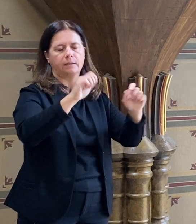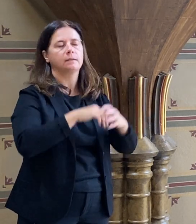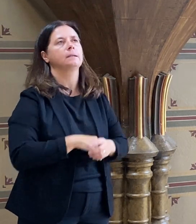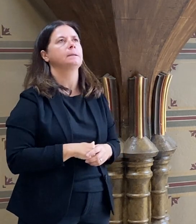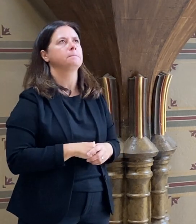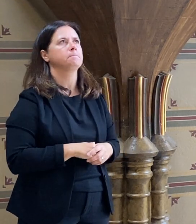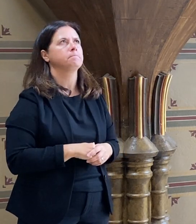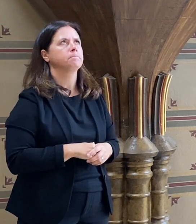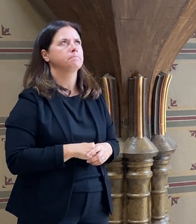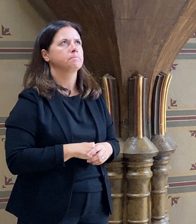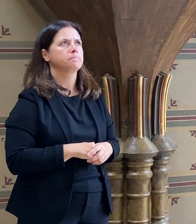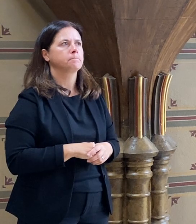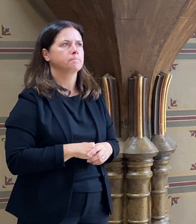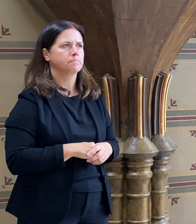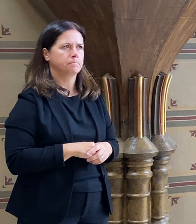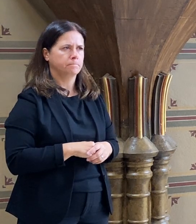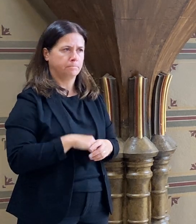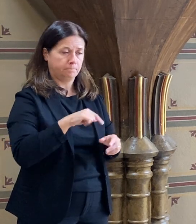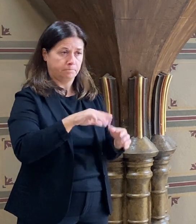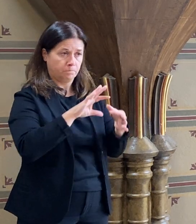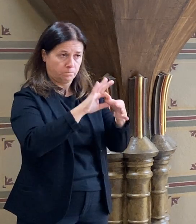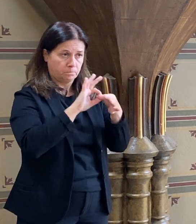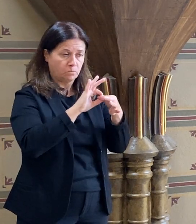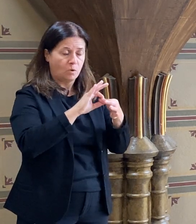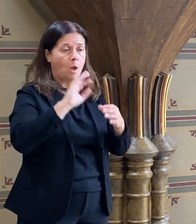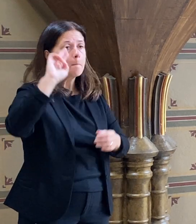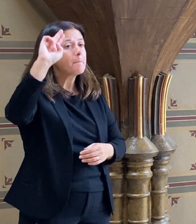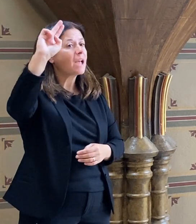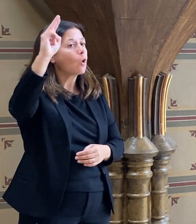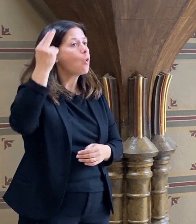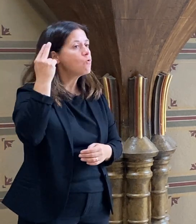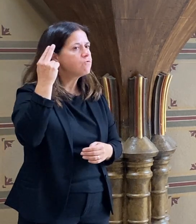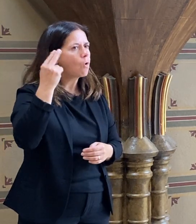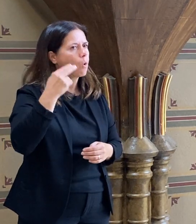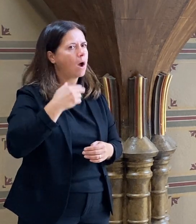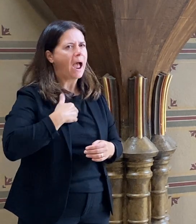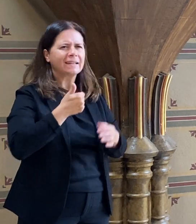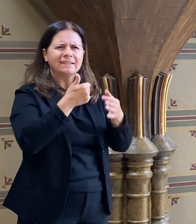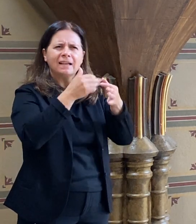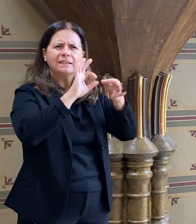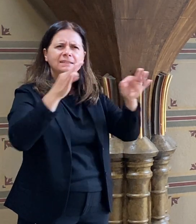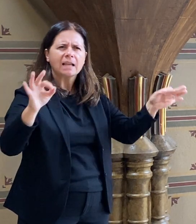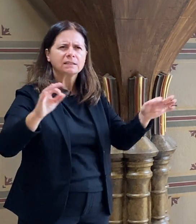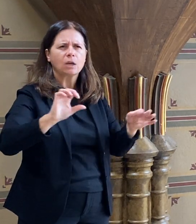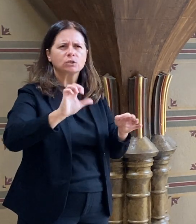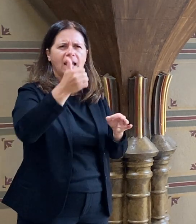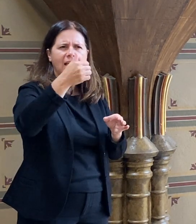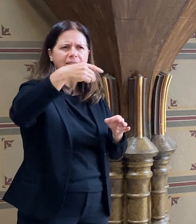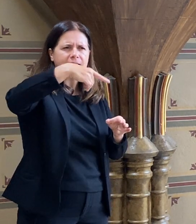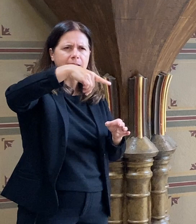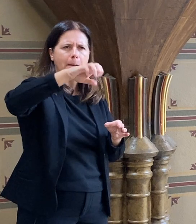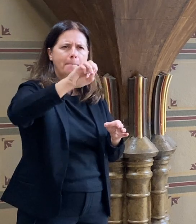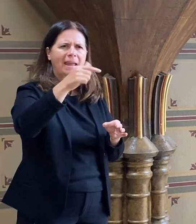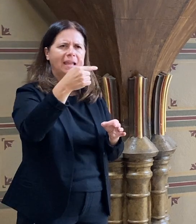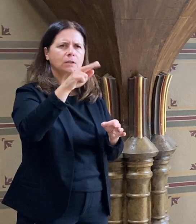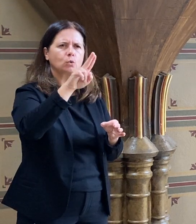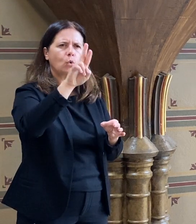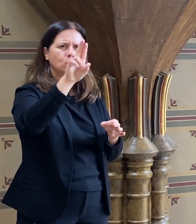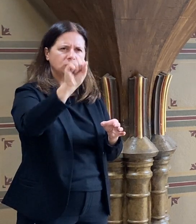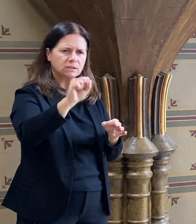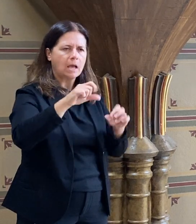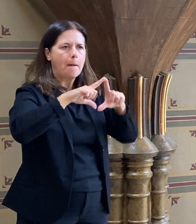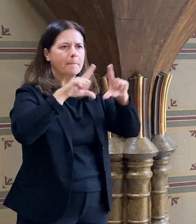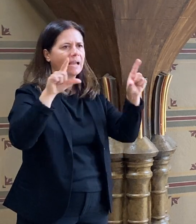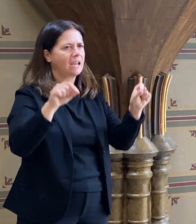Im Zusammenhang mit dieser Berufung ist mir ein Satz aus dem ersten Petrusbrief